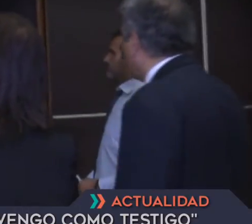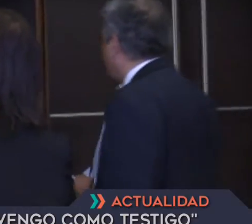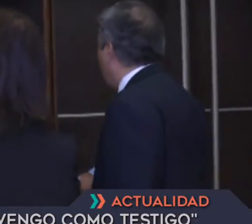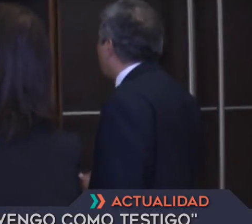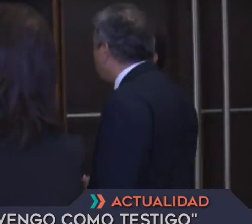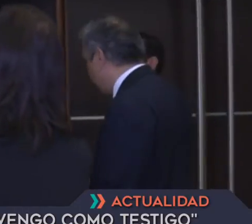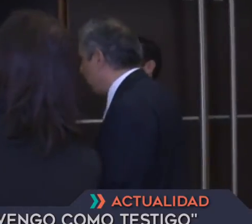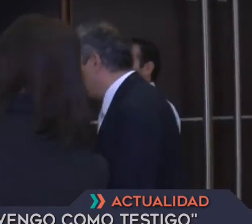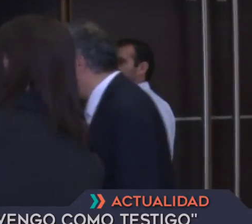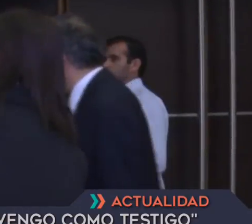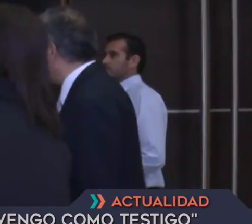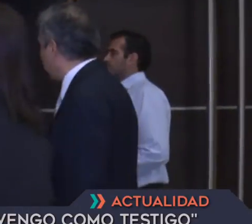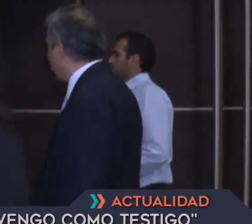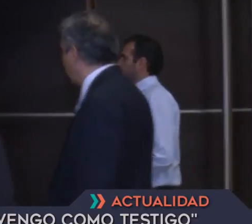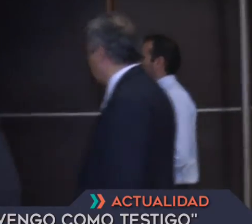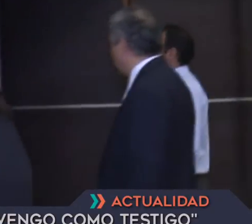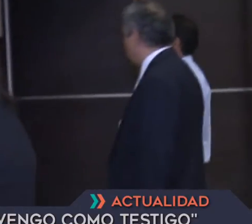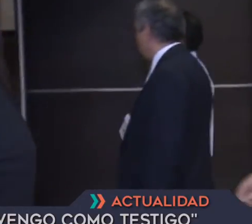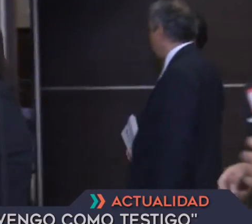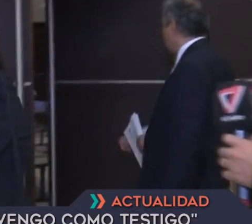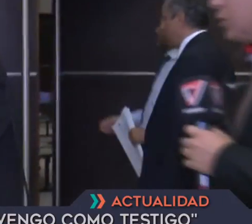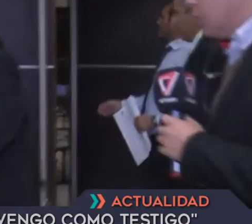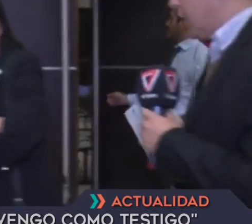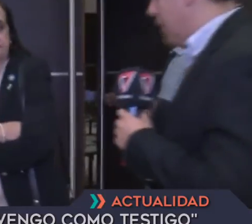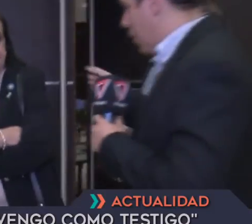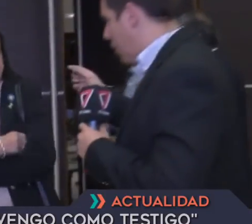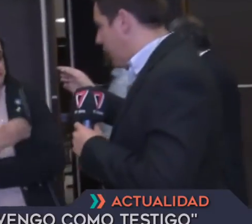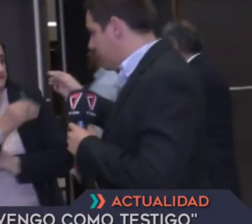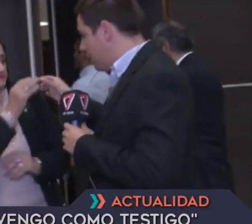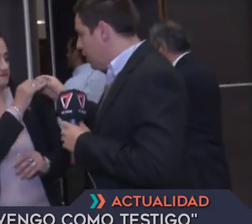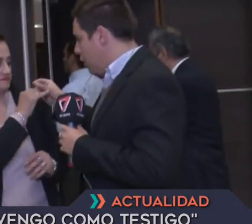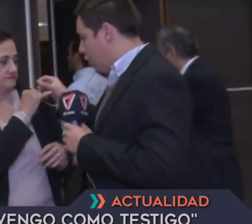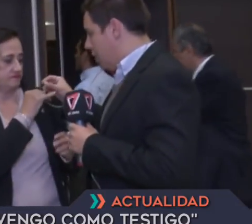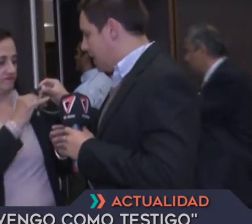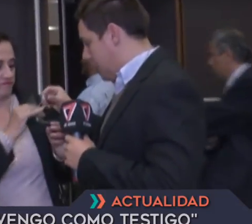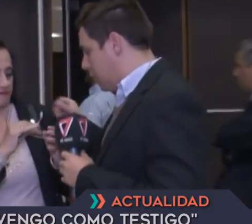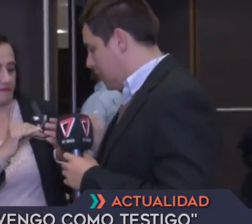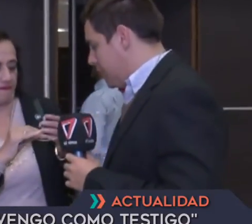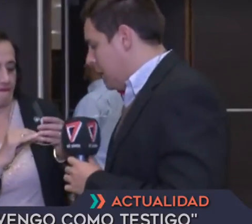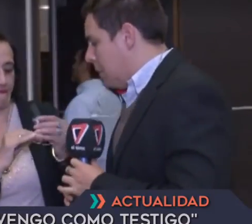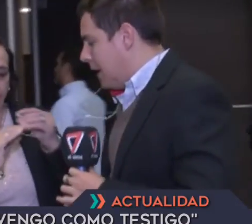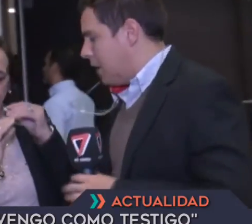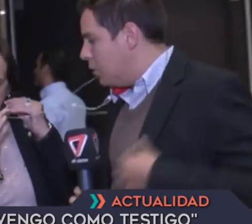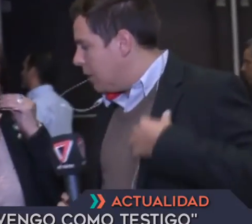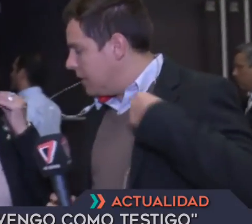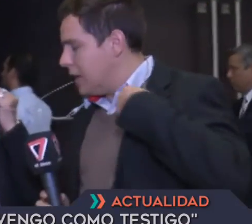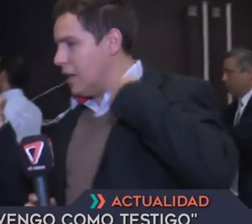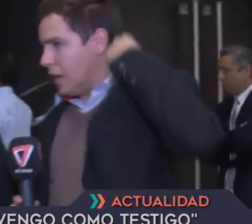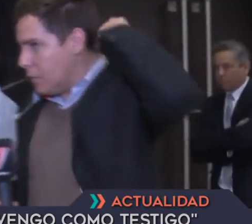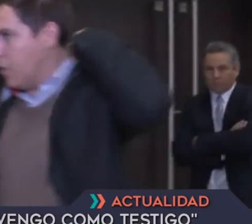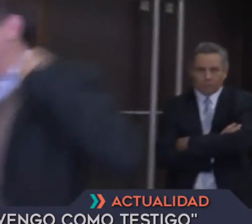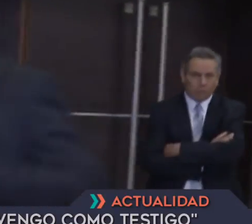No, todavía no. A ver, y bueno, vamos a ver si la podemos dejar. A ver si vamos para adelante. Norma, 2 segundos la dejo en comunicación con Marcelo Ortiz para que